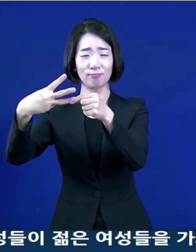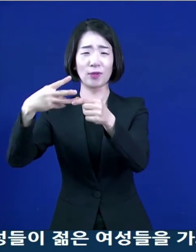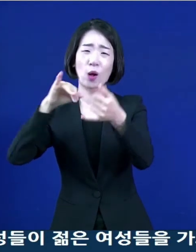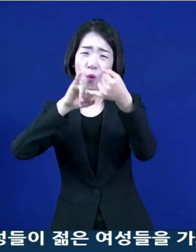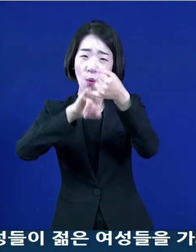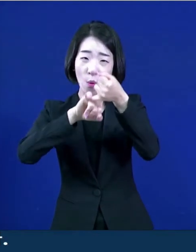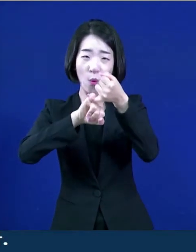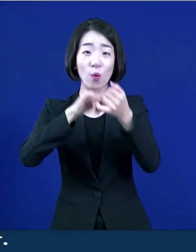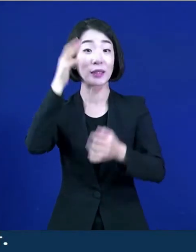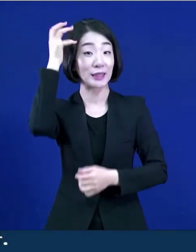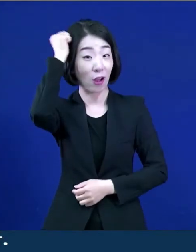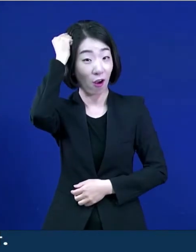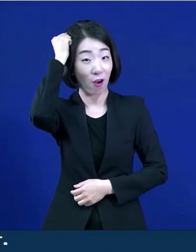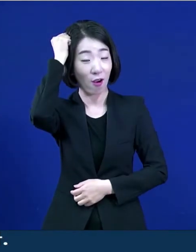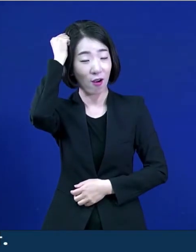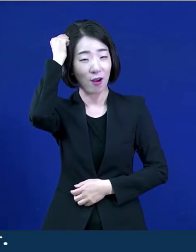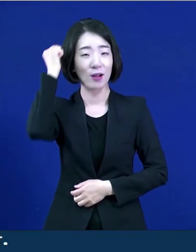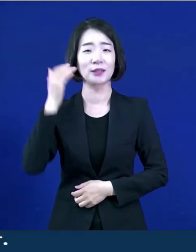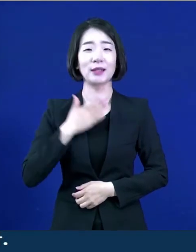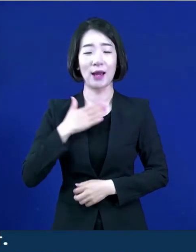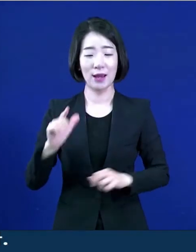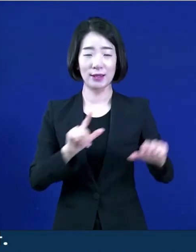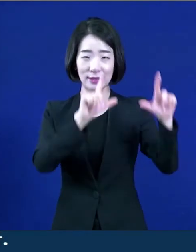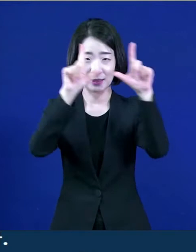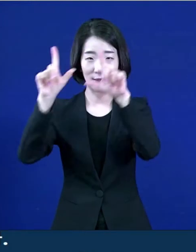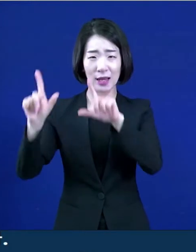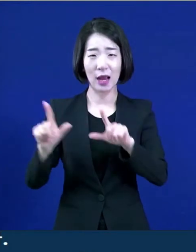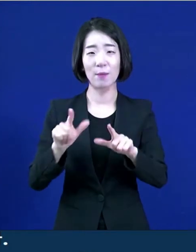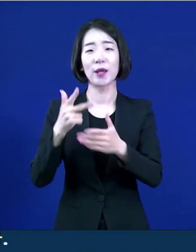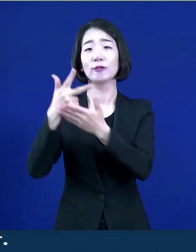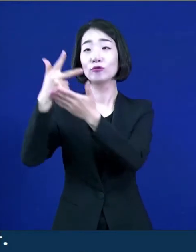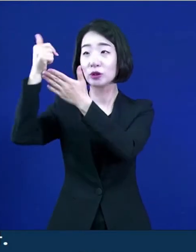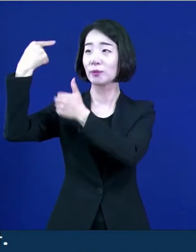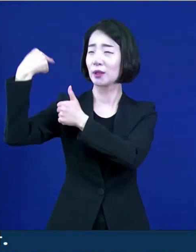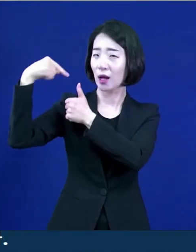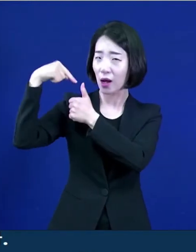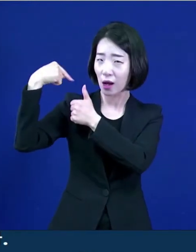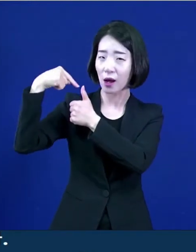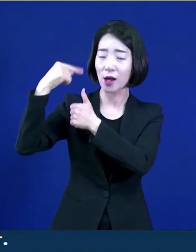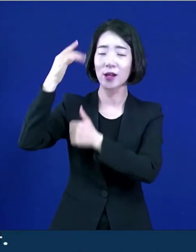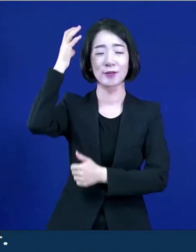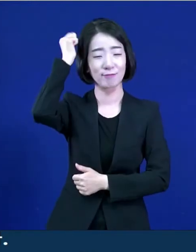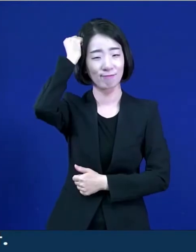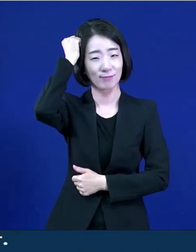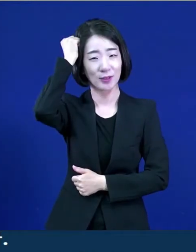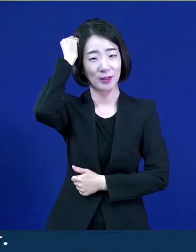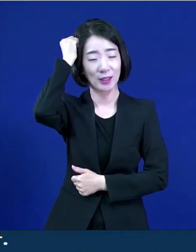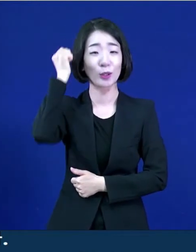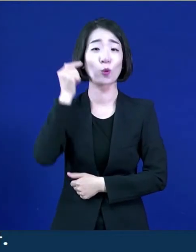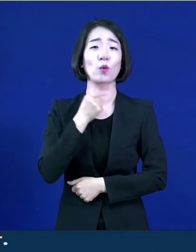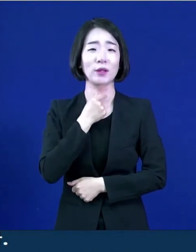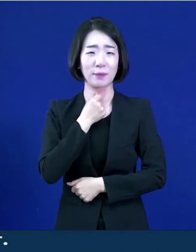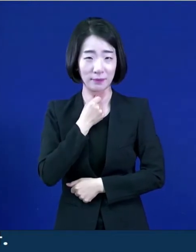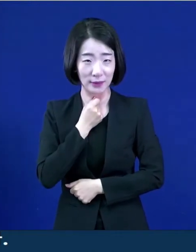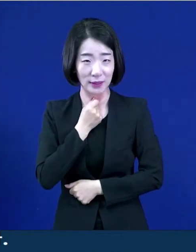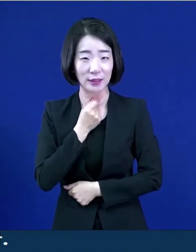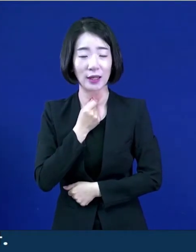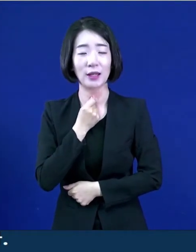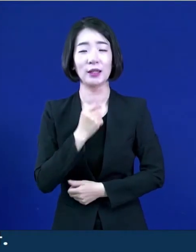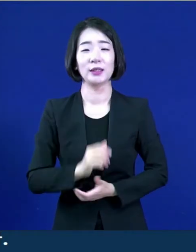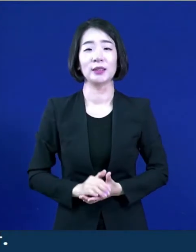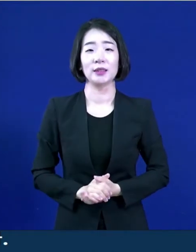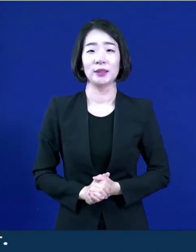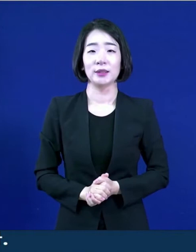꼭 기억하고 나의 삶에 나타나는 주님의 교훈으로 삼자, 이 마음 소망하면서 말씀을